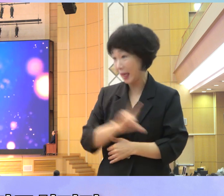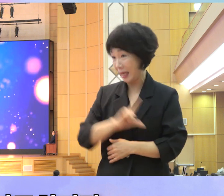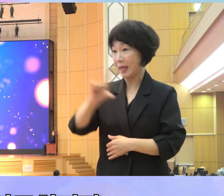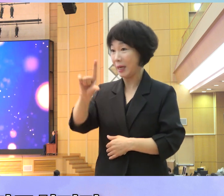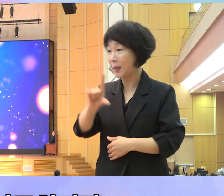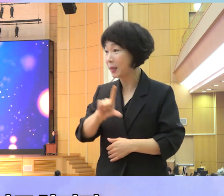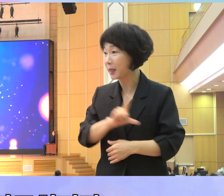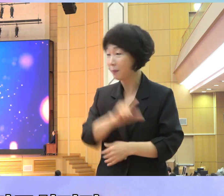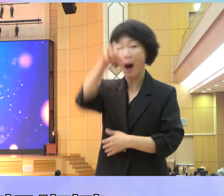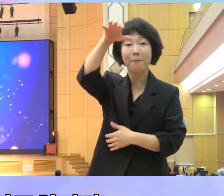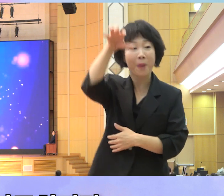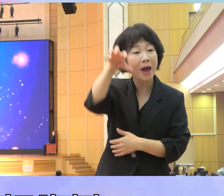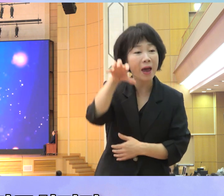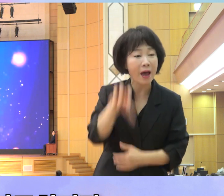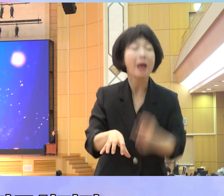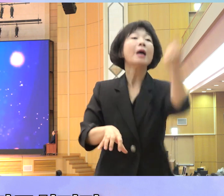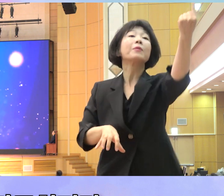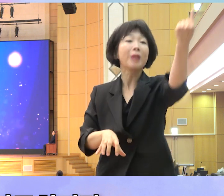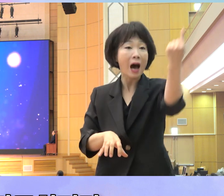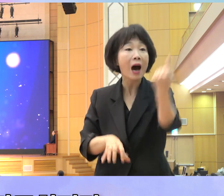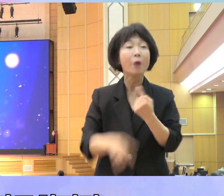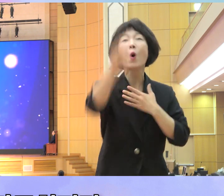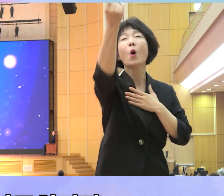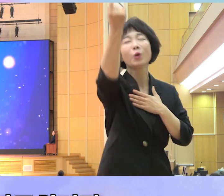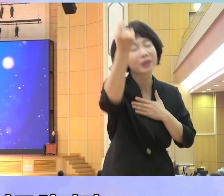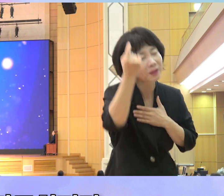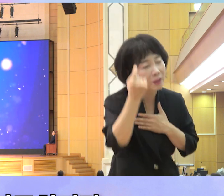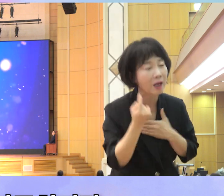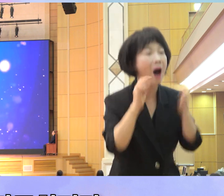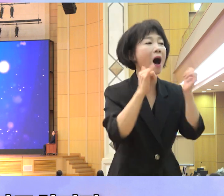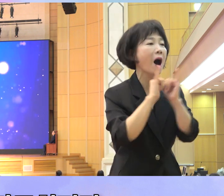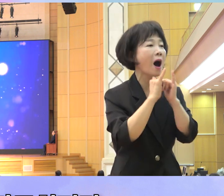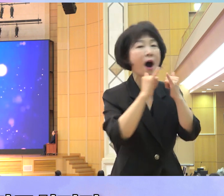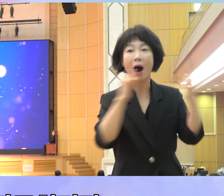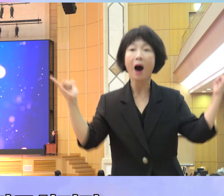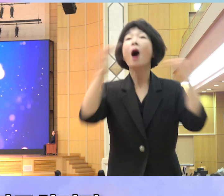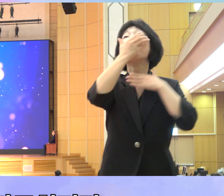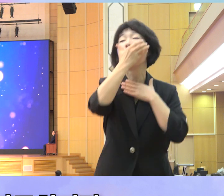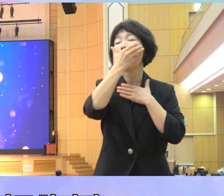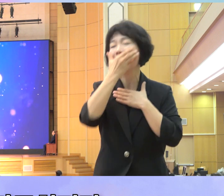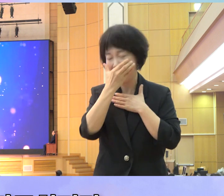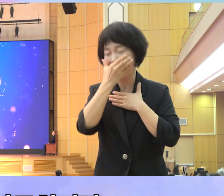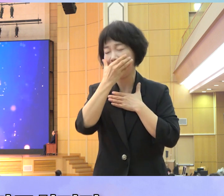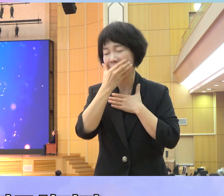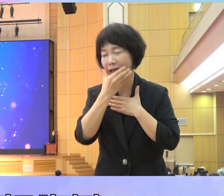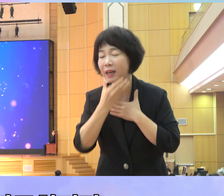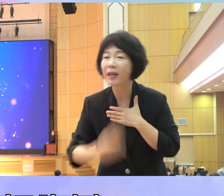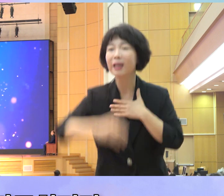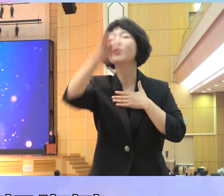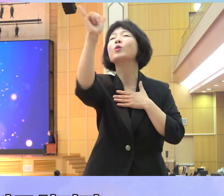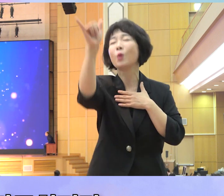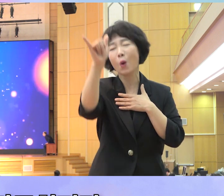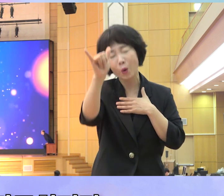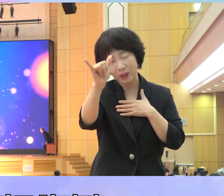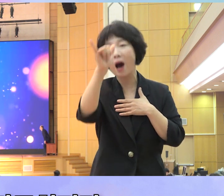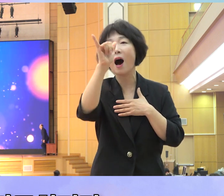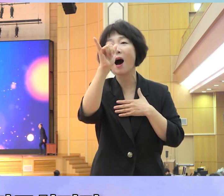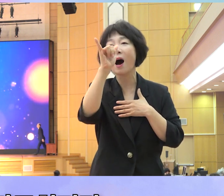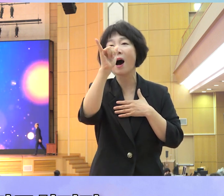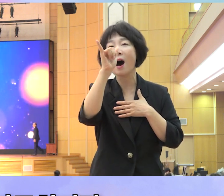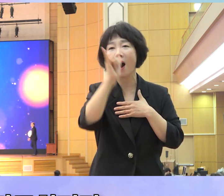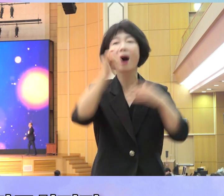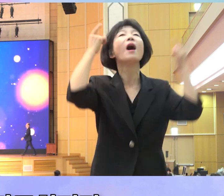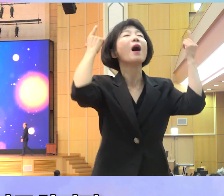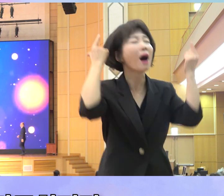예수 이름 앞에 나오는 자 복이 있도다.